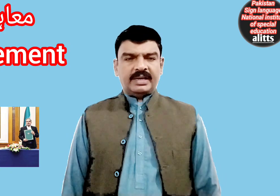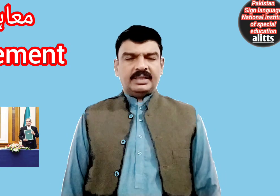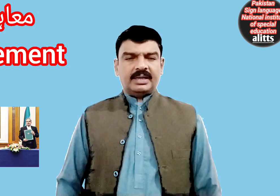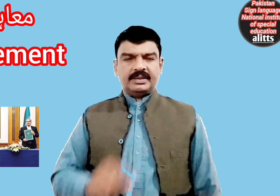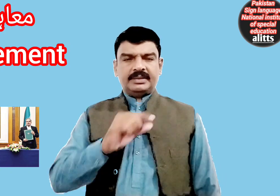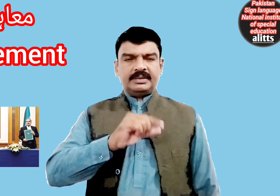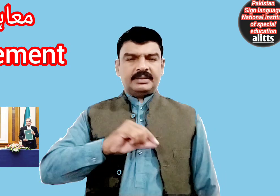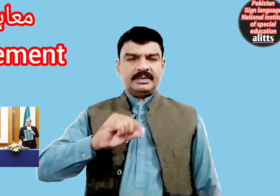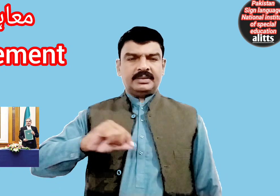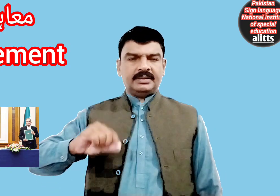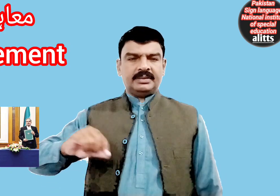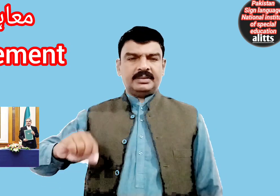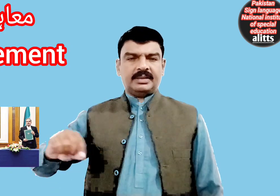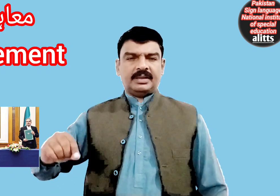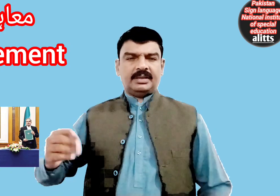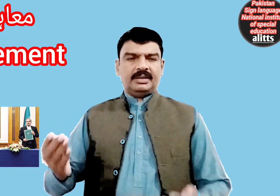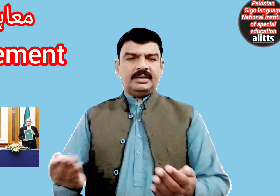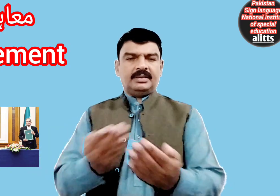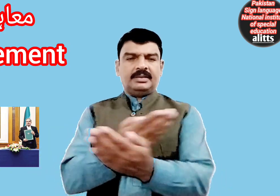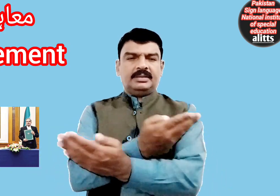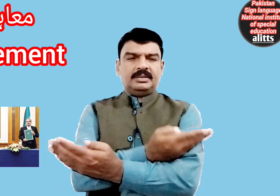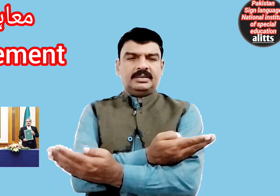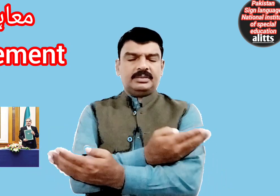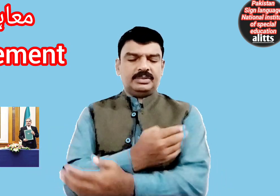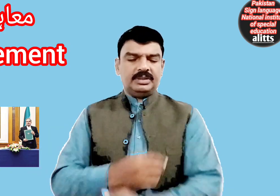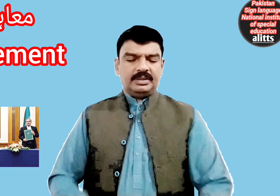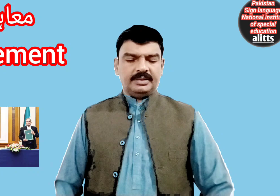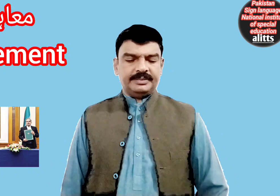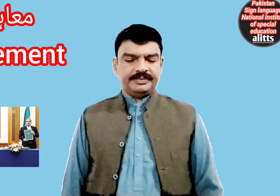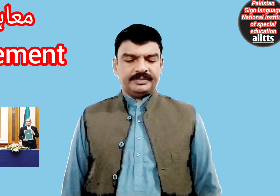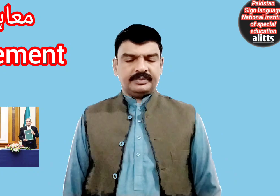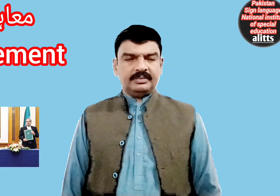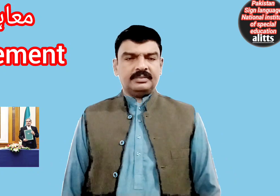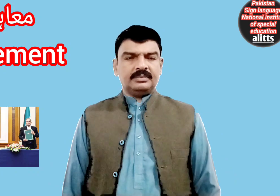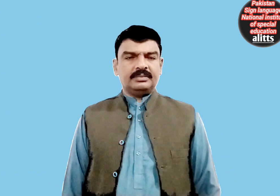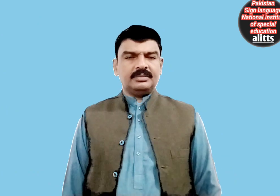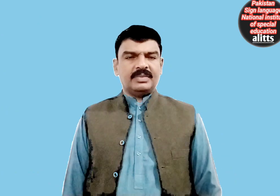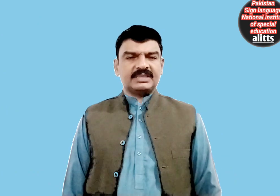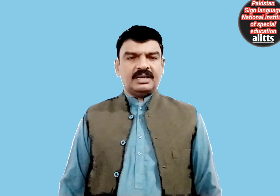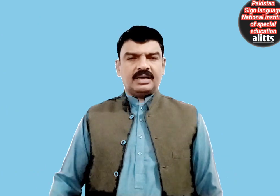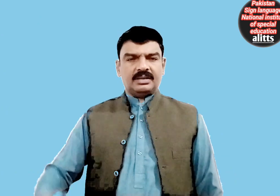मुआहिदा, तहरीर, तब्दील, मसला,